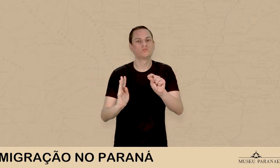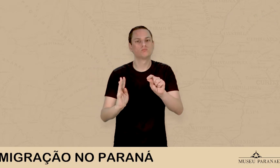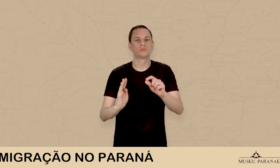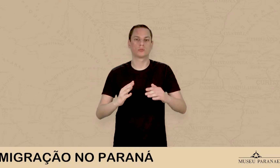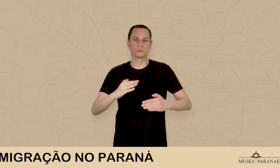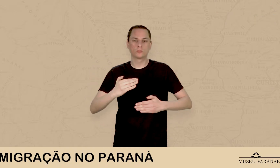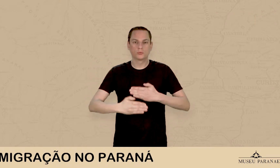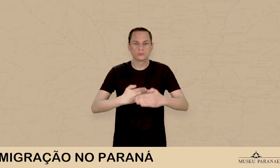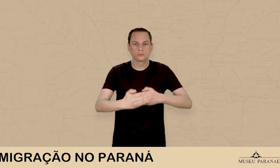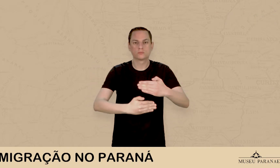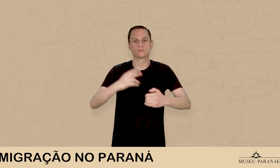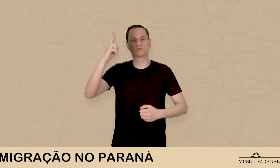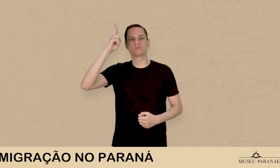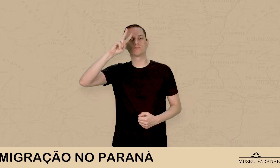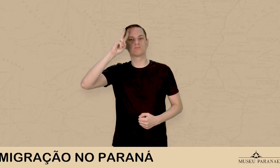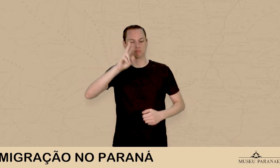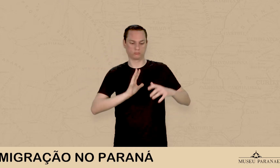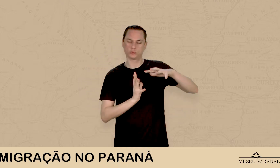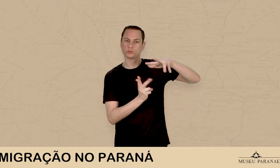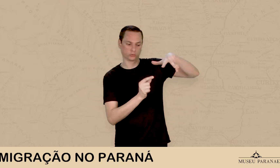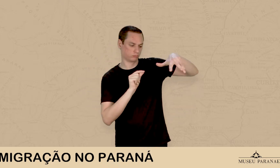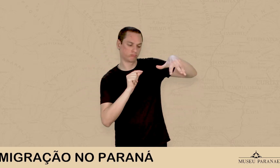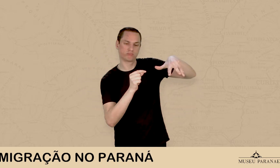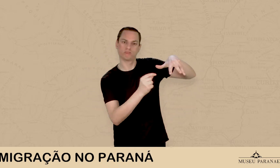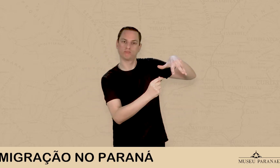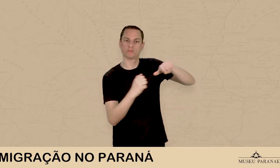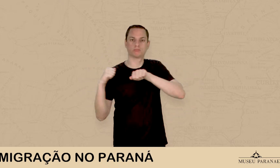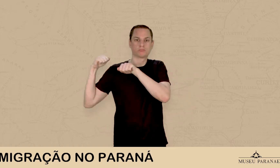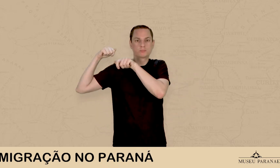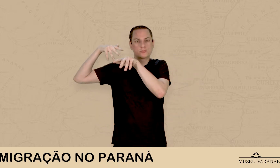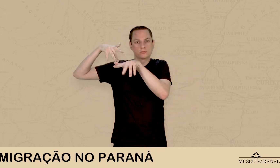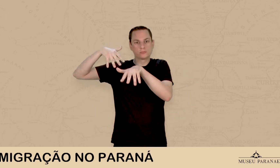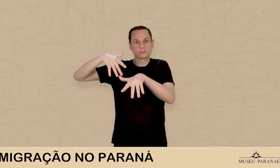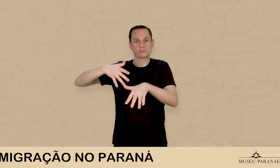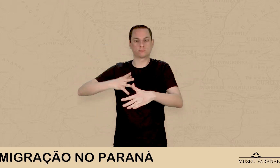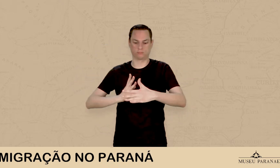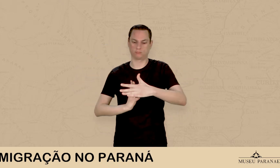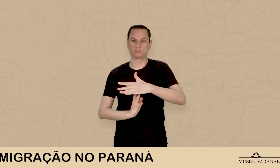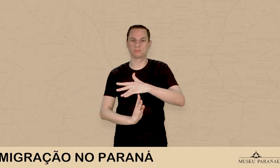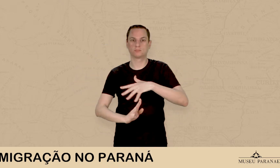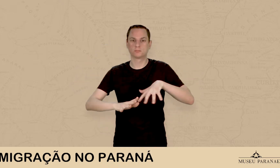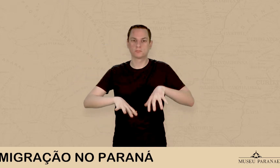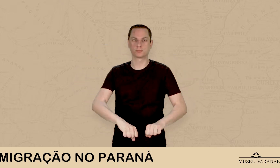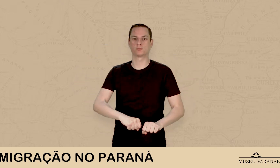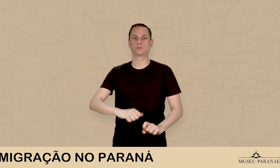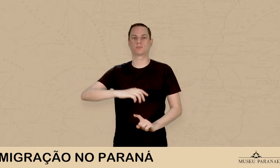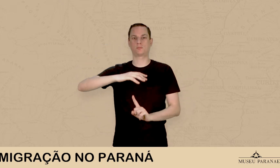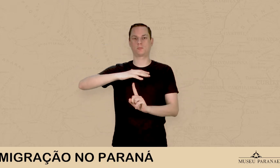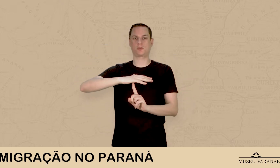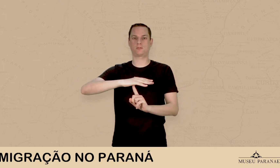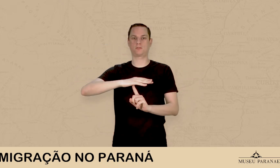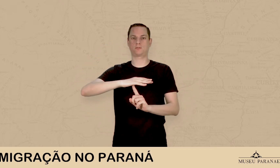A imigração é um processo histórico em que povos de diferentes partes do mundo entraram e ocuparam o território